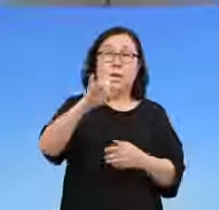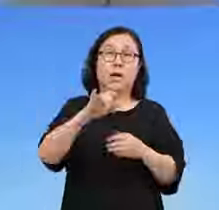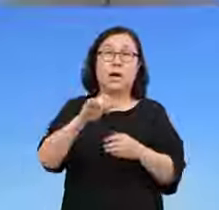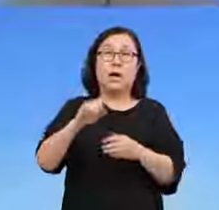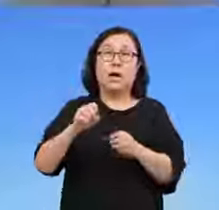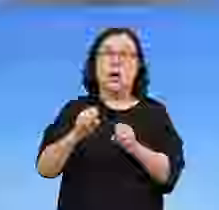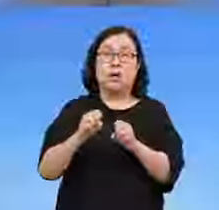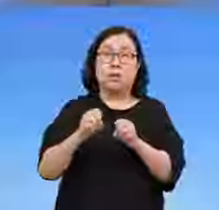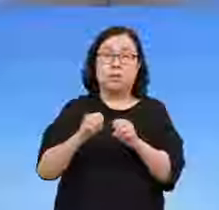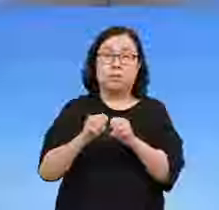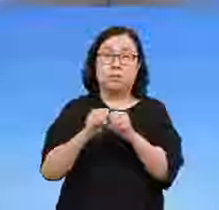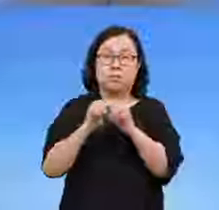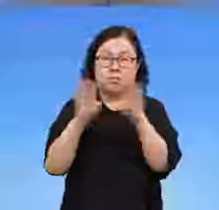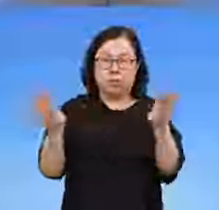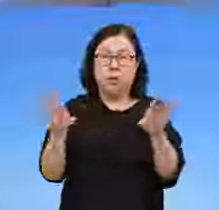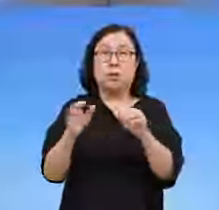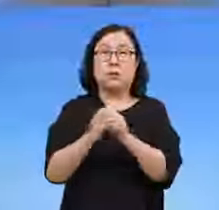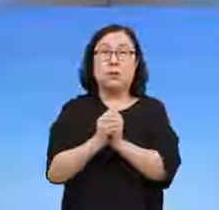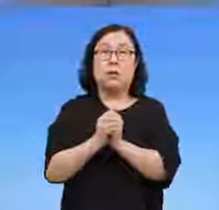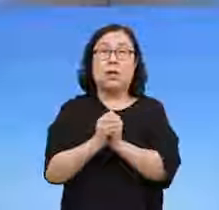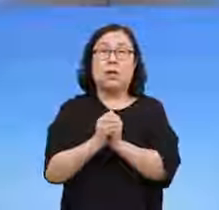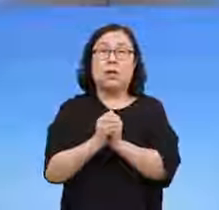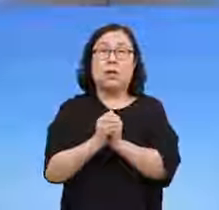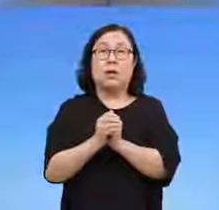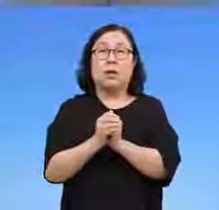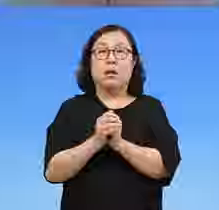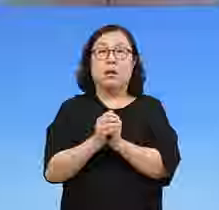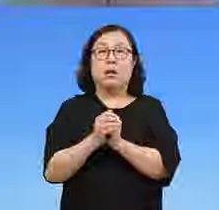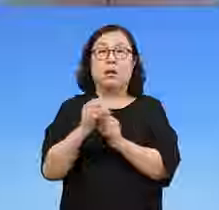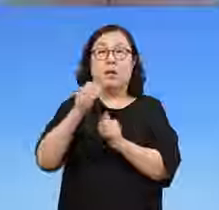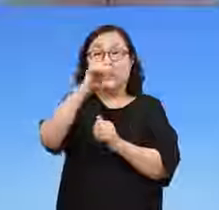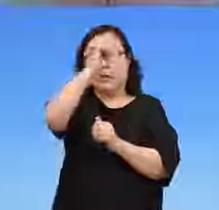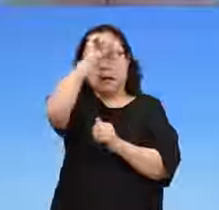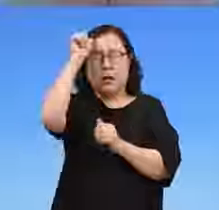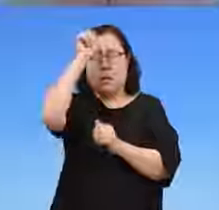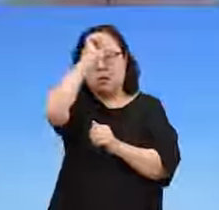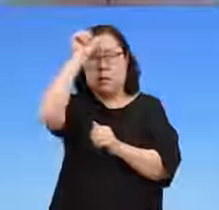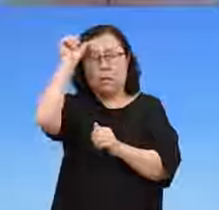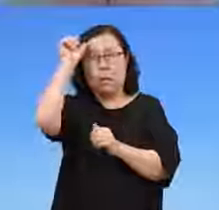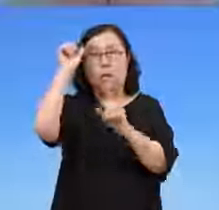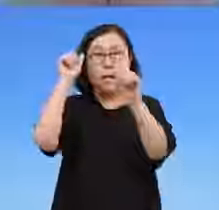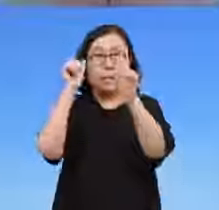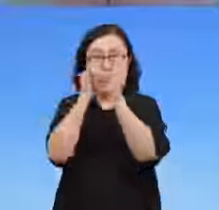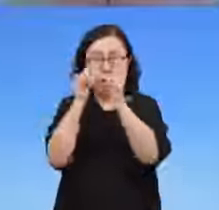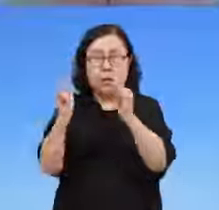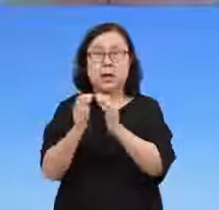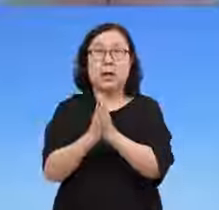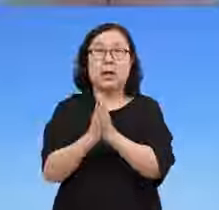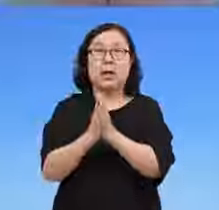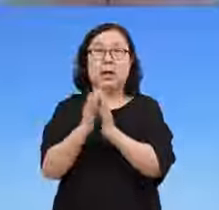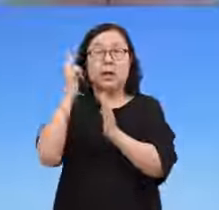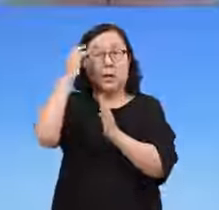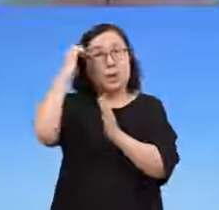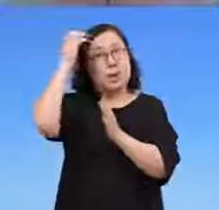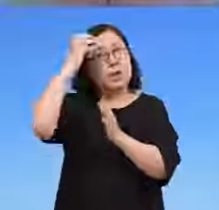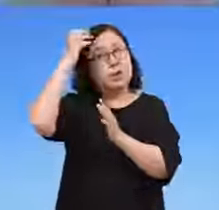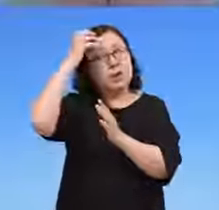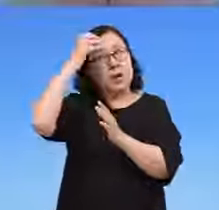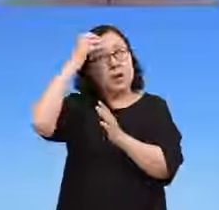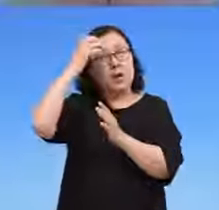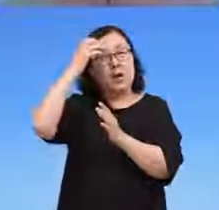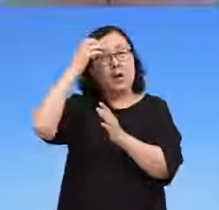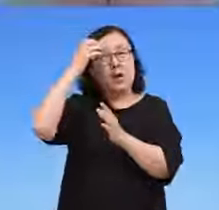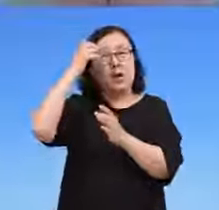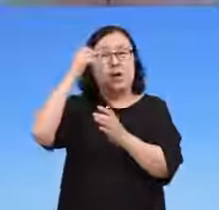코로나19가 딱 터지고요, 바로 얼마 있다가 우리 교회 장로님 한 분이 자기의 이게 제가 보니까 그 영성